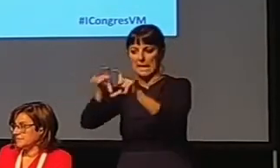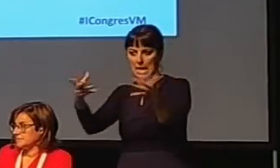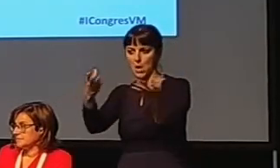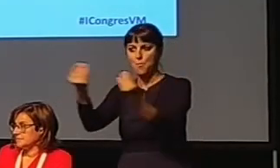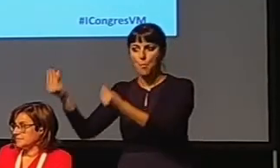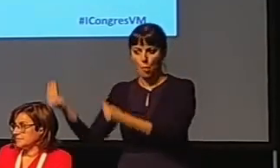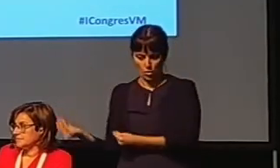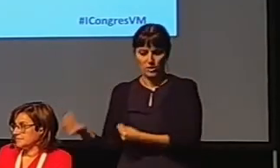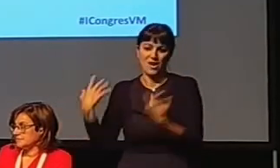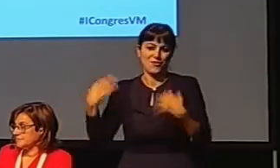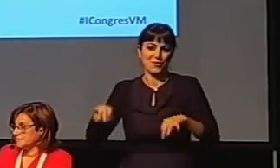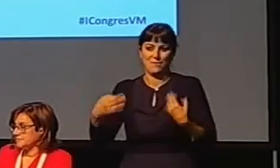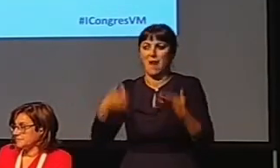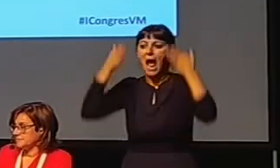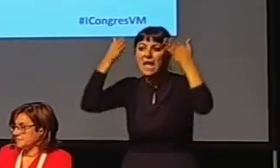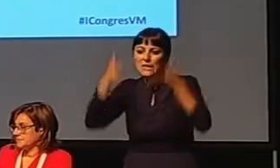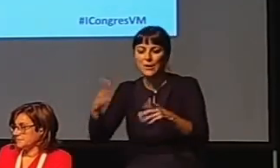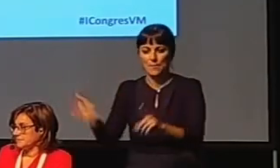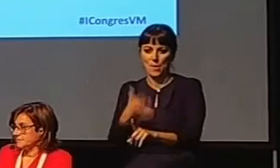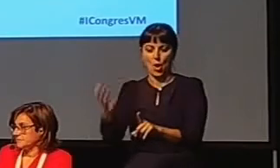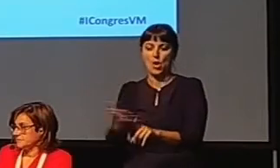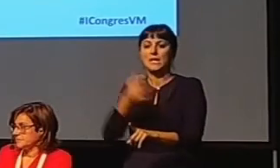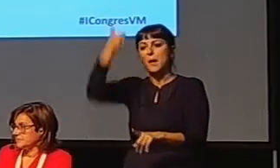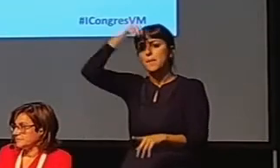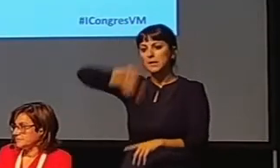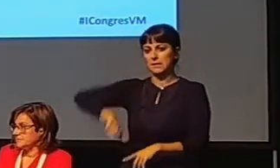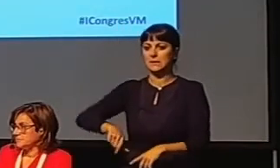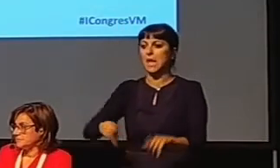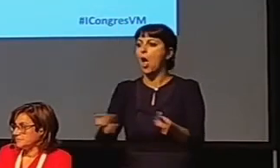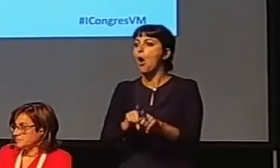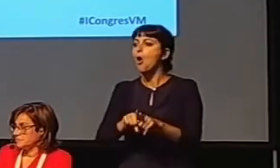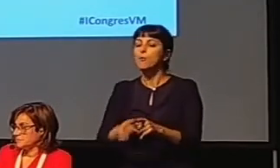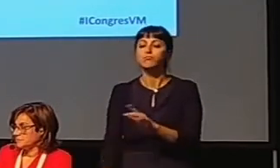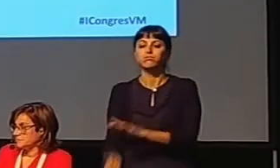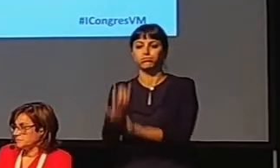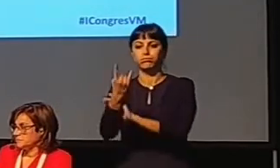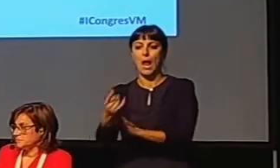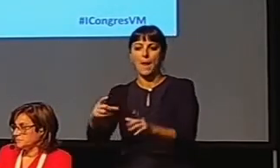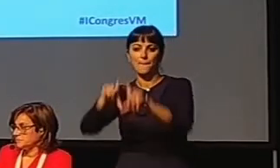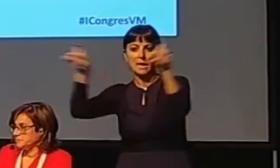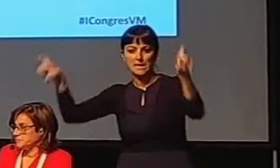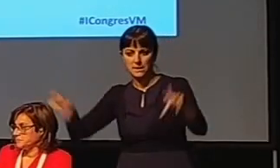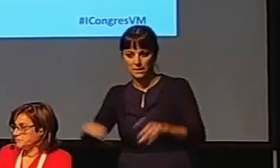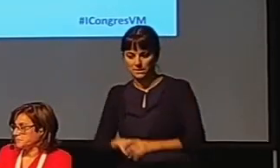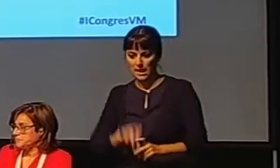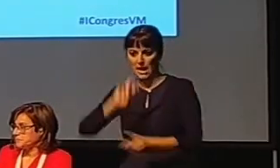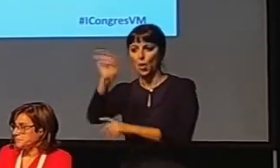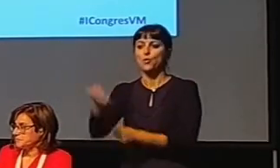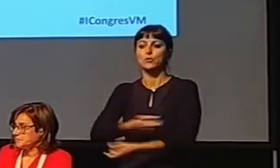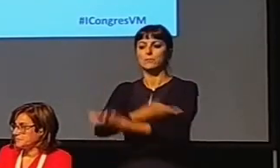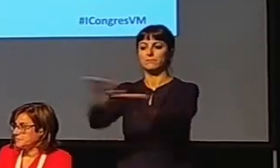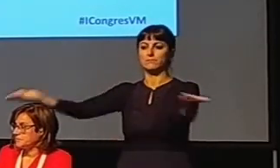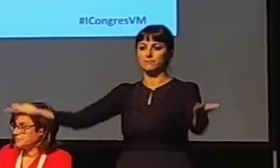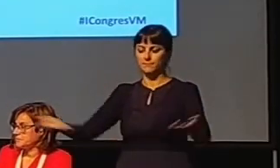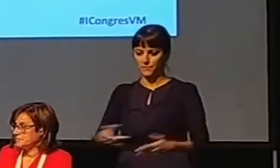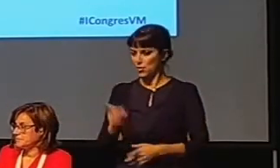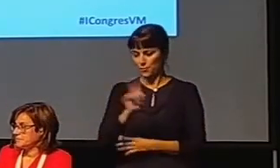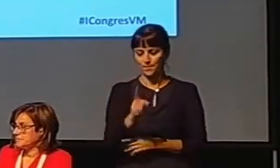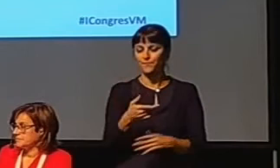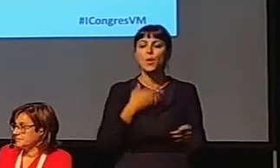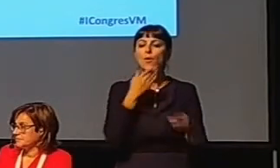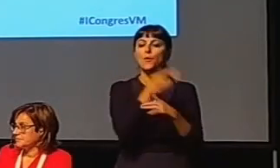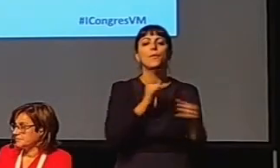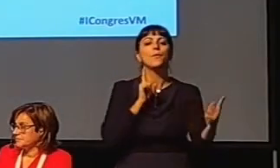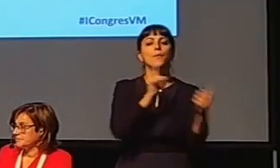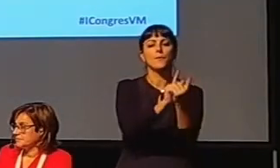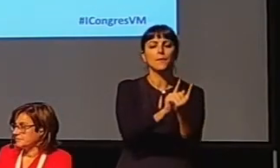les atencions de violència masclista, és com a necessitar, no? Diner al pacto estado. Sinó, vaig preguntar, no? Què els estem